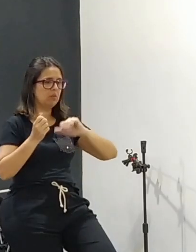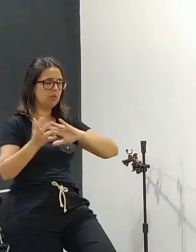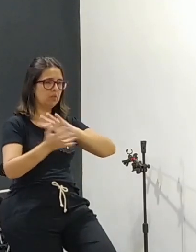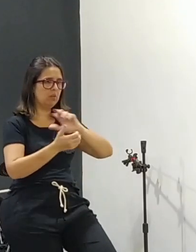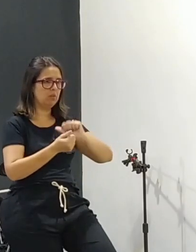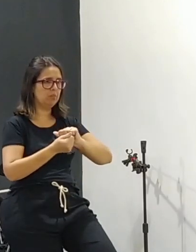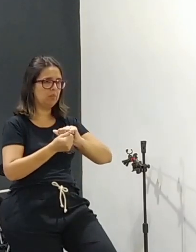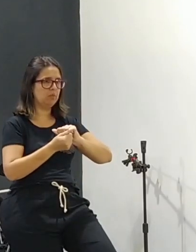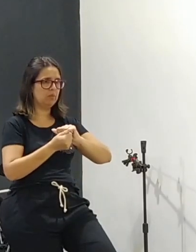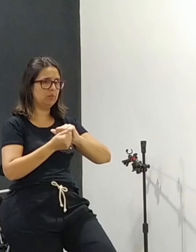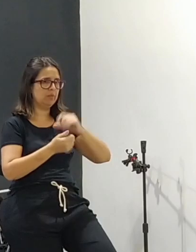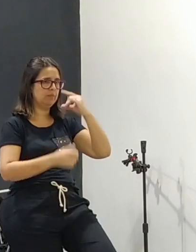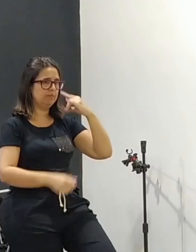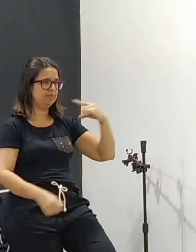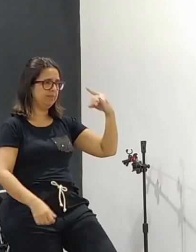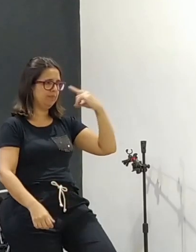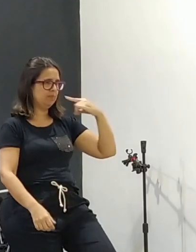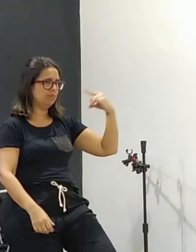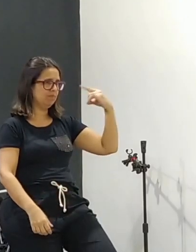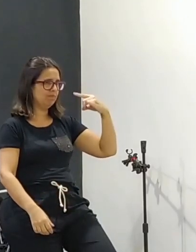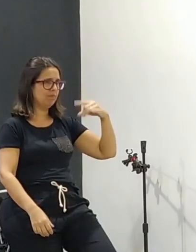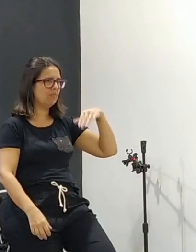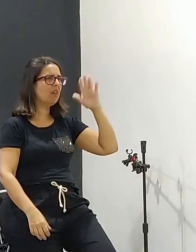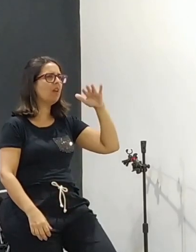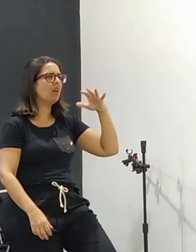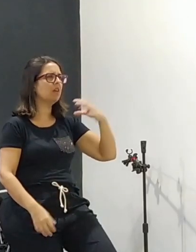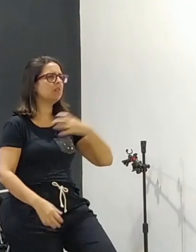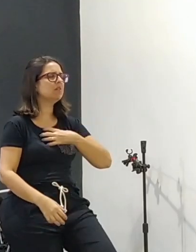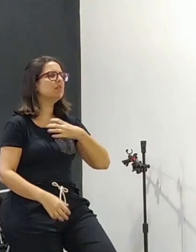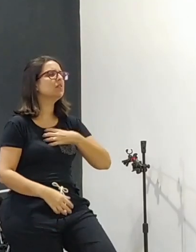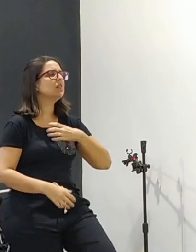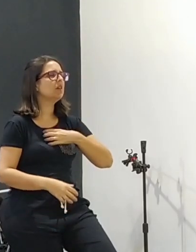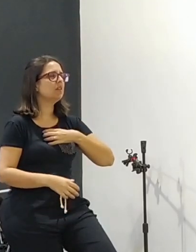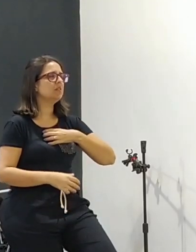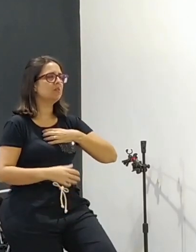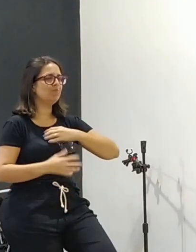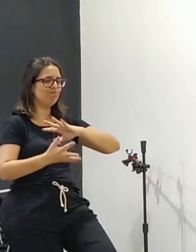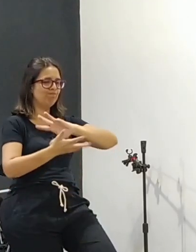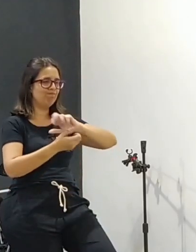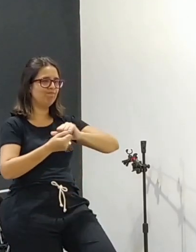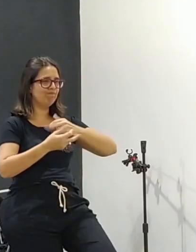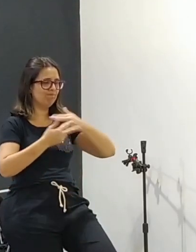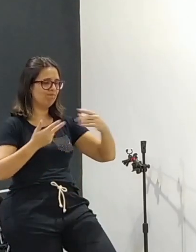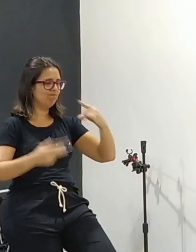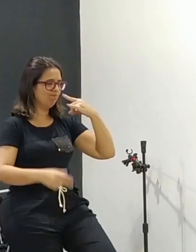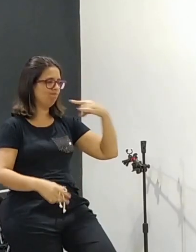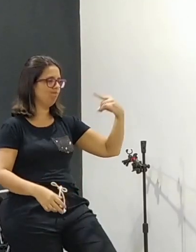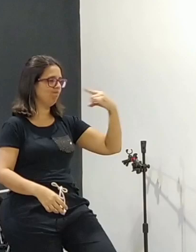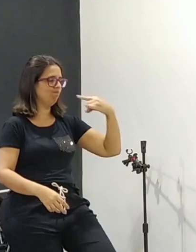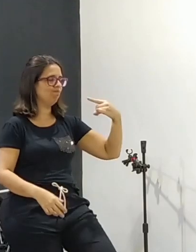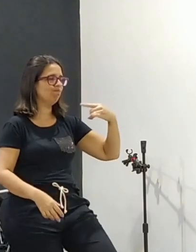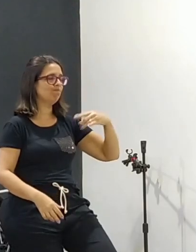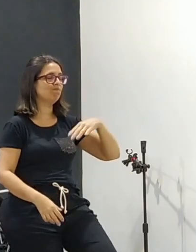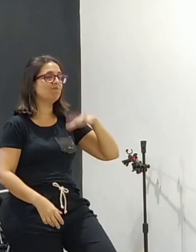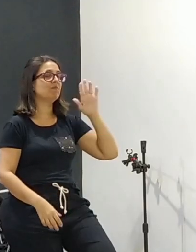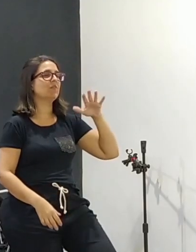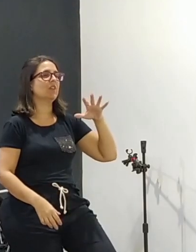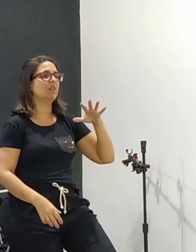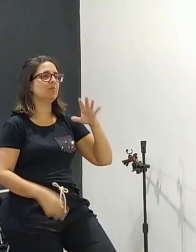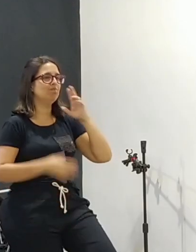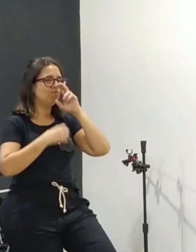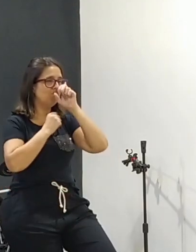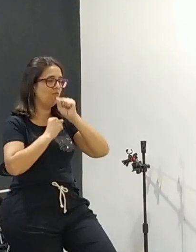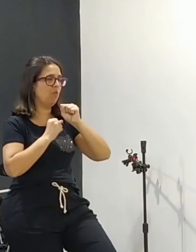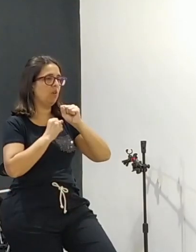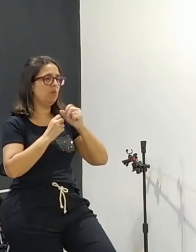Você tem sentido isso? Eu tenho sentido. É uma força, não é algo que, a coisa hoje está tão forte, a gente vê